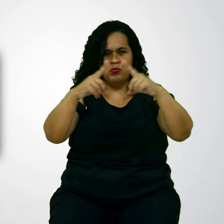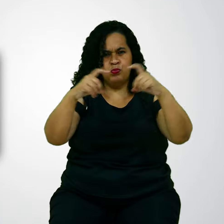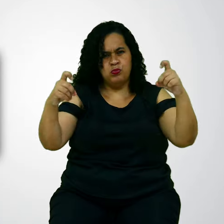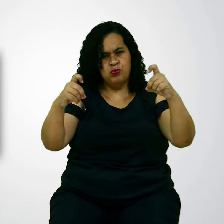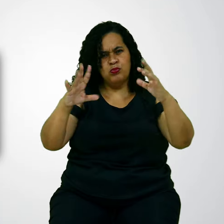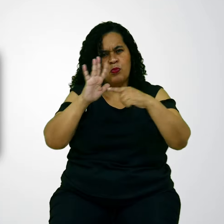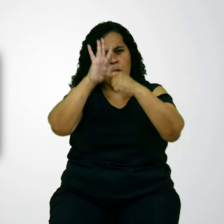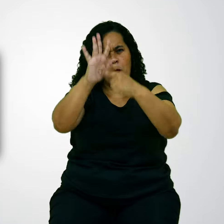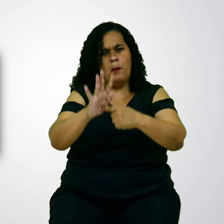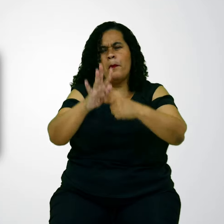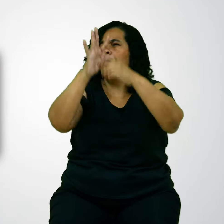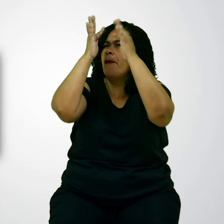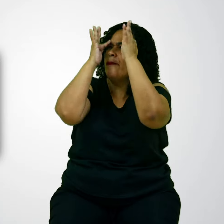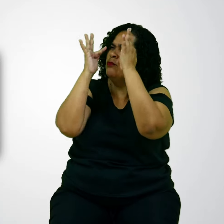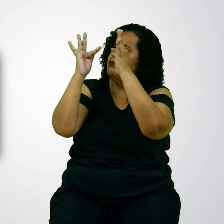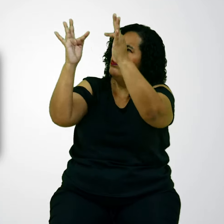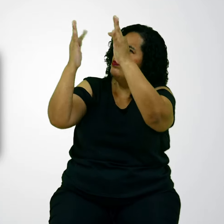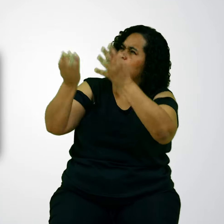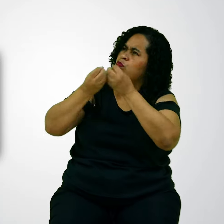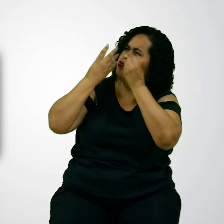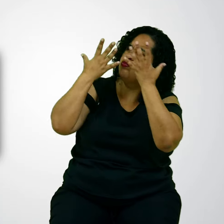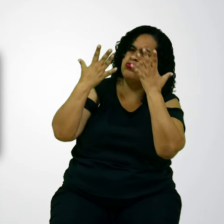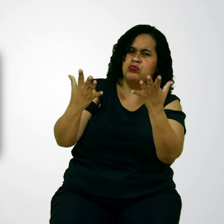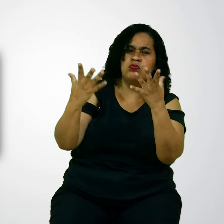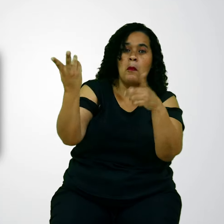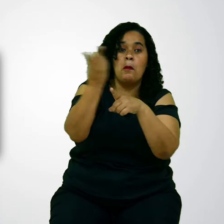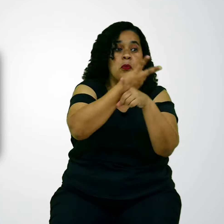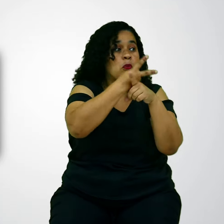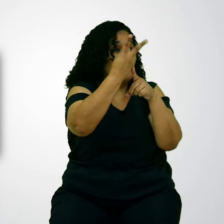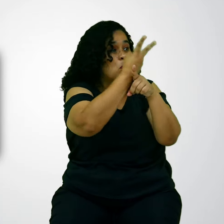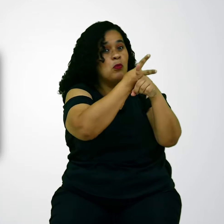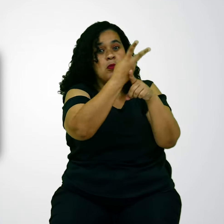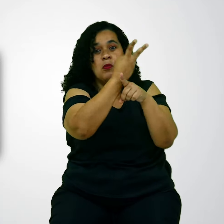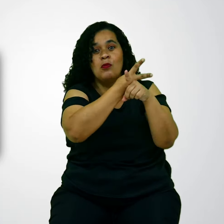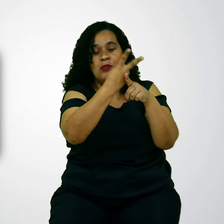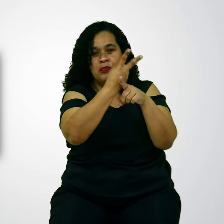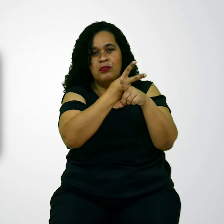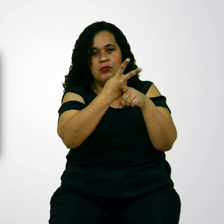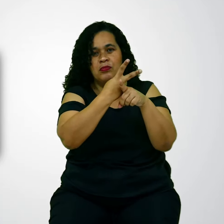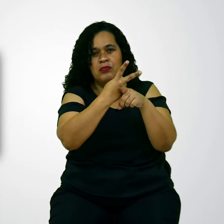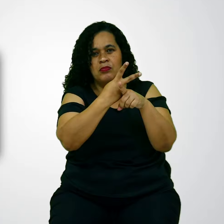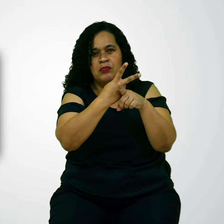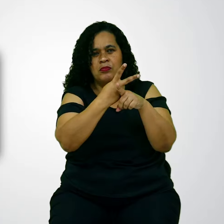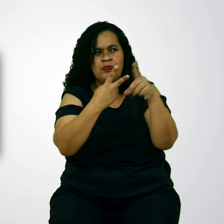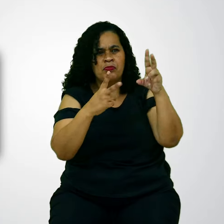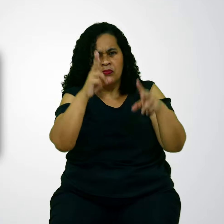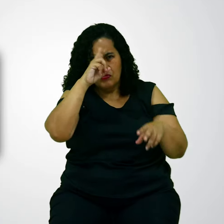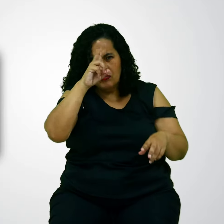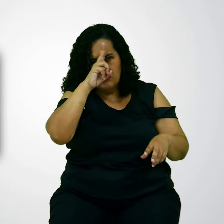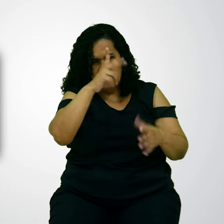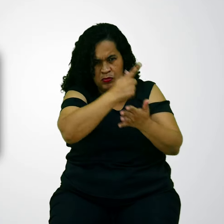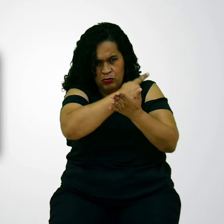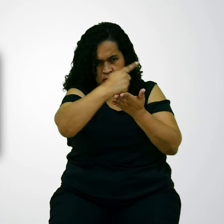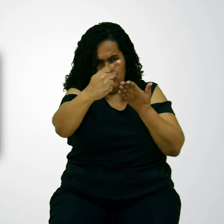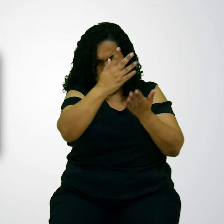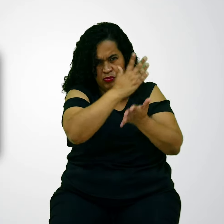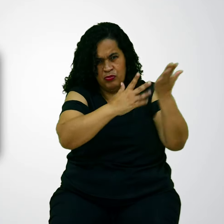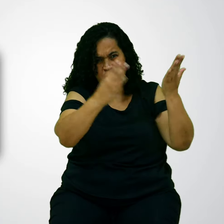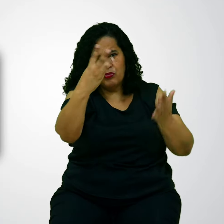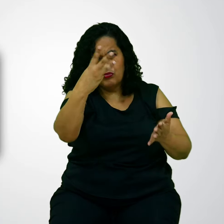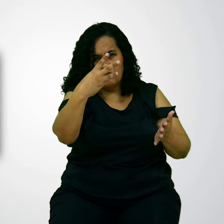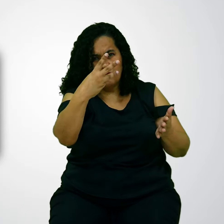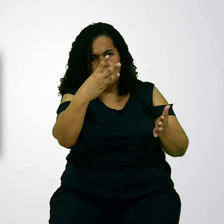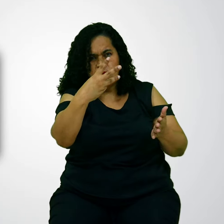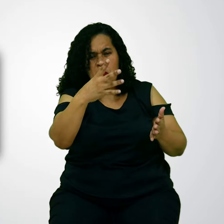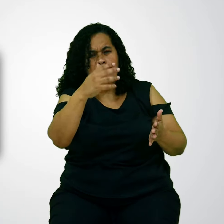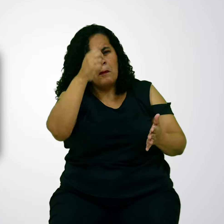me caçarão. Porque a ideia é que Deus, lembra da fuga lá de Gênesis 3? Sim. Fugimos, a gente está fugindo de